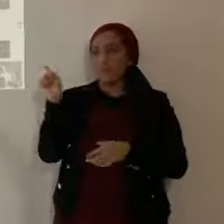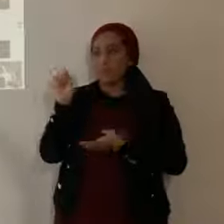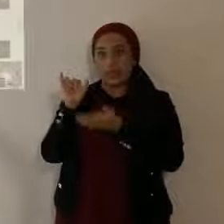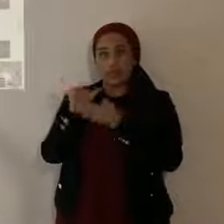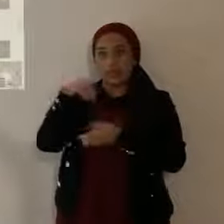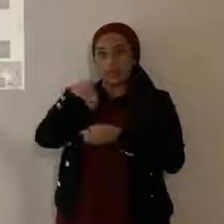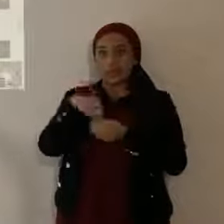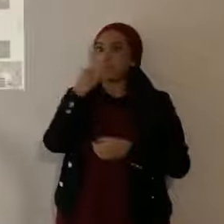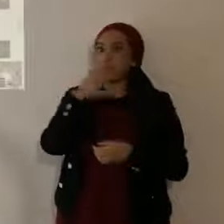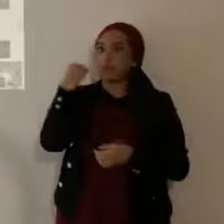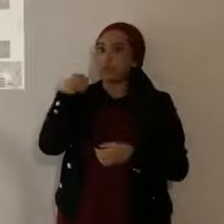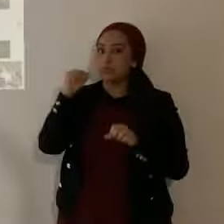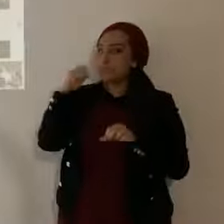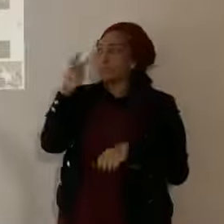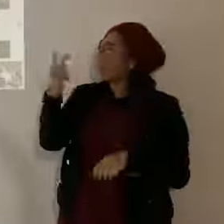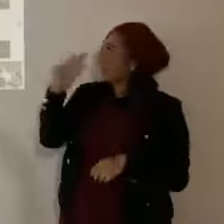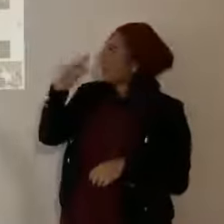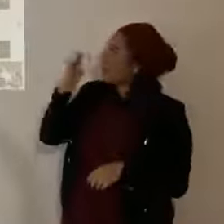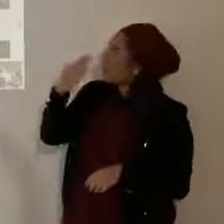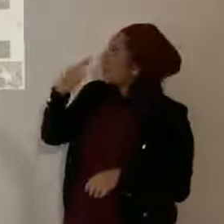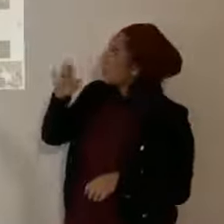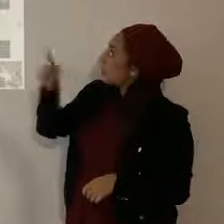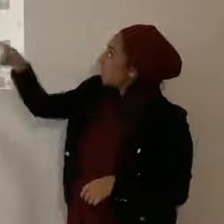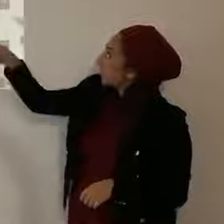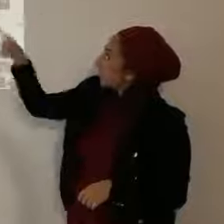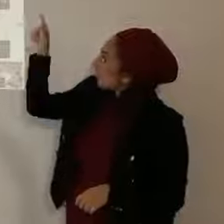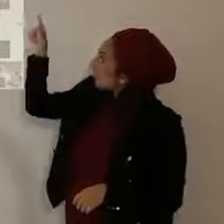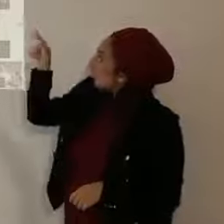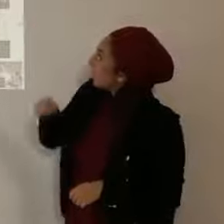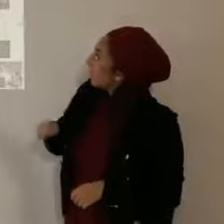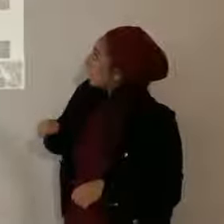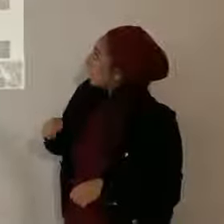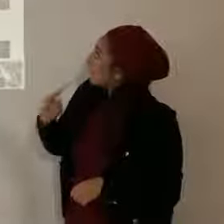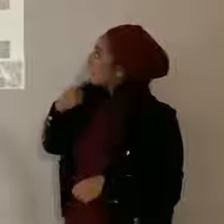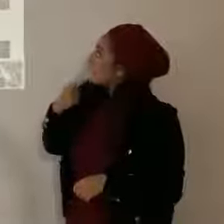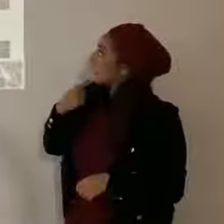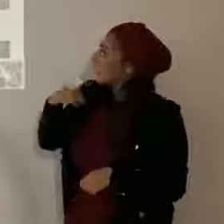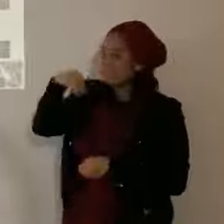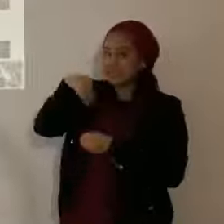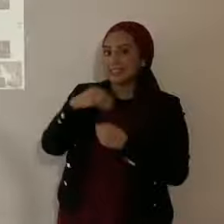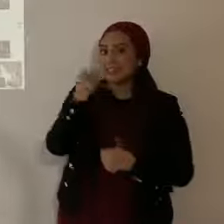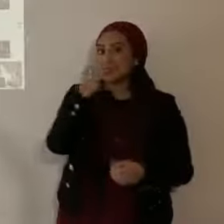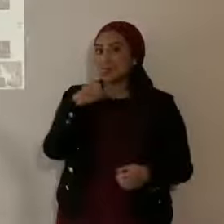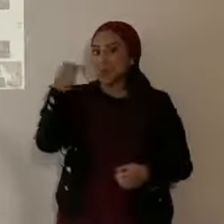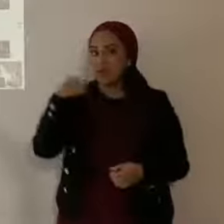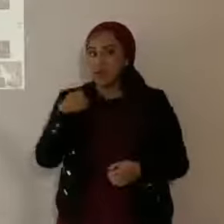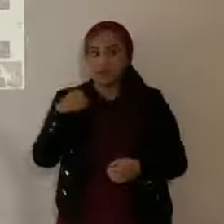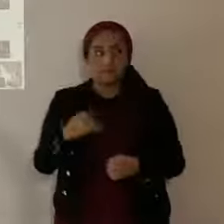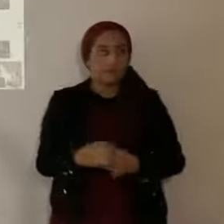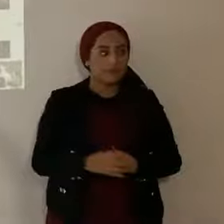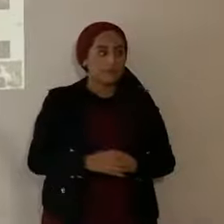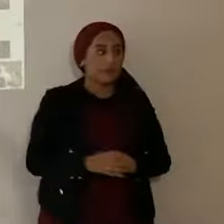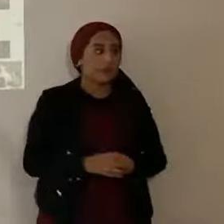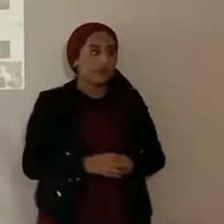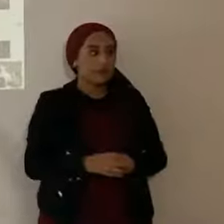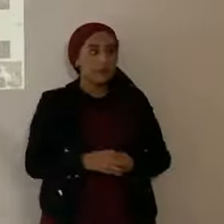ven en la parte de azul, en la parte superior derecha, ahí dice Israel. O sea, es increíble,